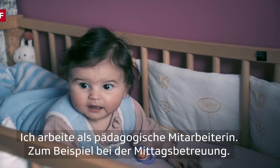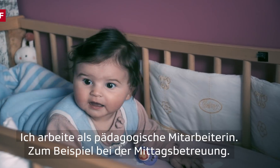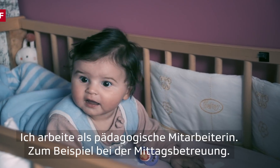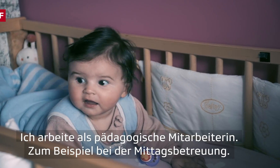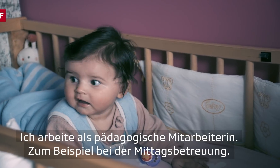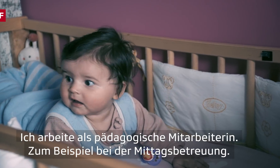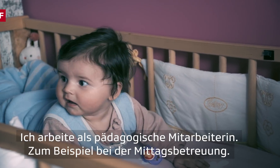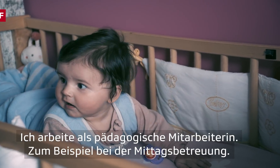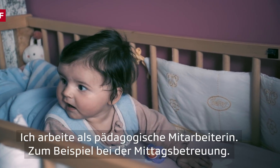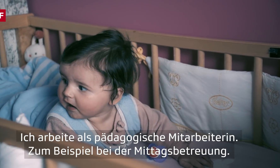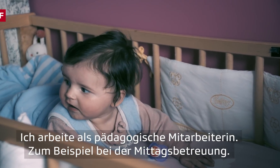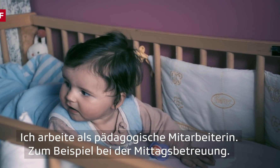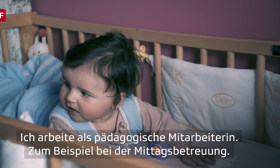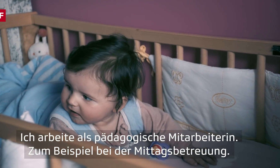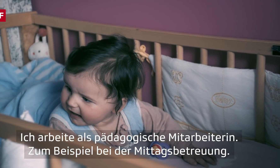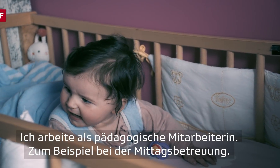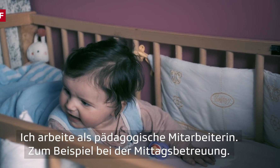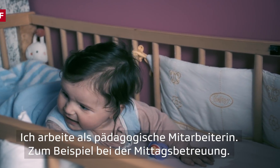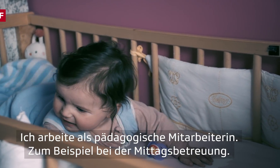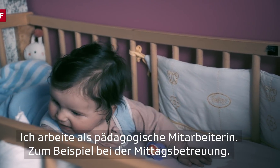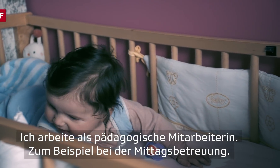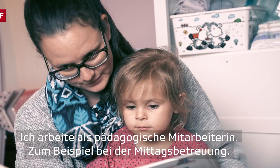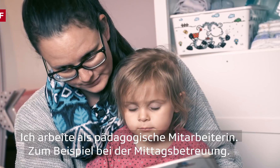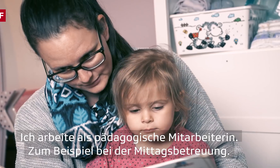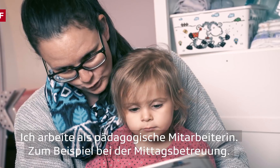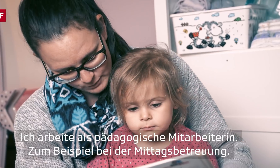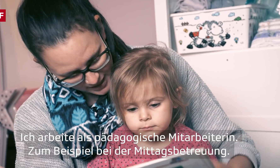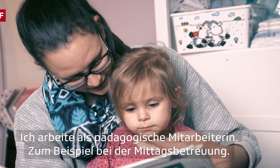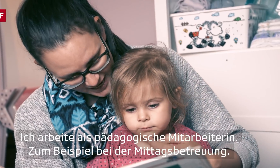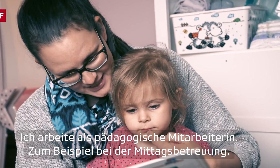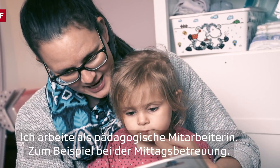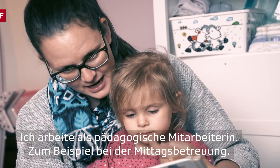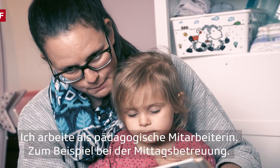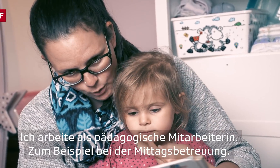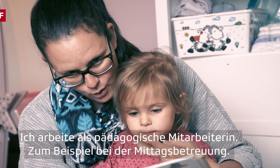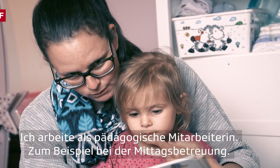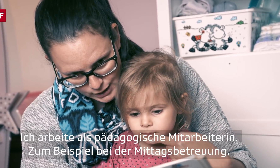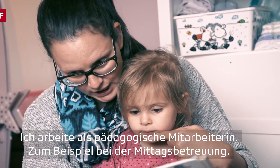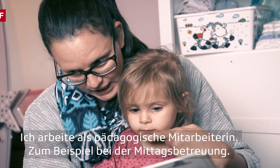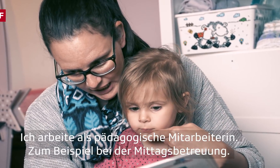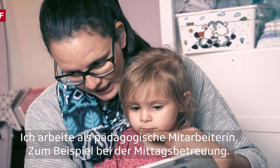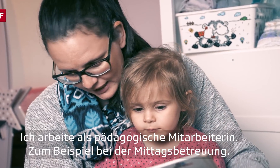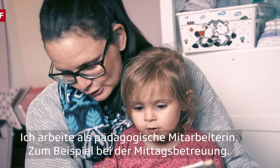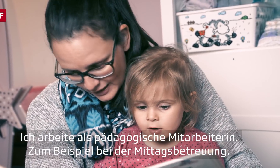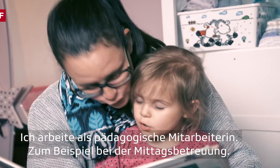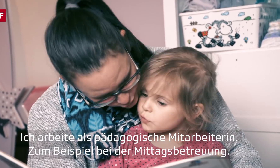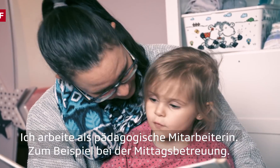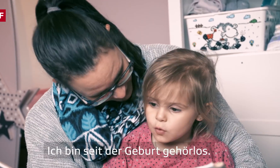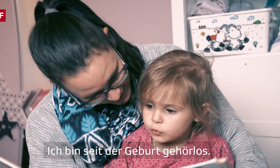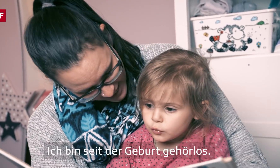Kinder. Und ich arbeite als pädagogische Mitarbeiterin, habe als Mittagsbetreuung. Bin